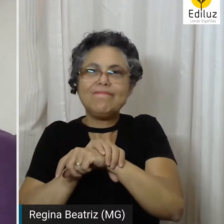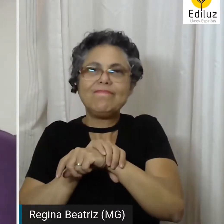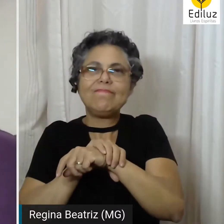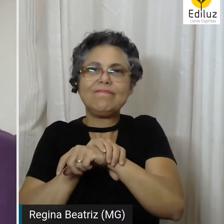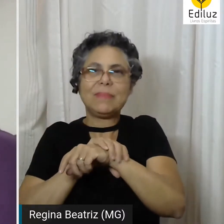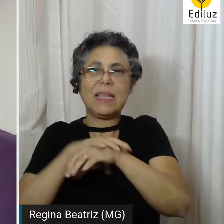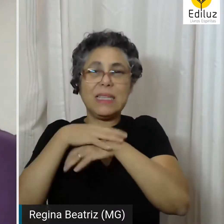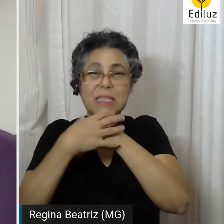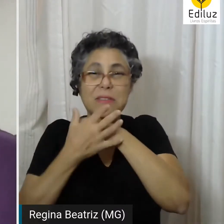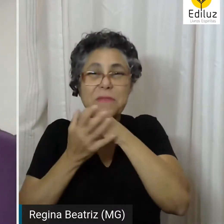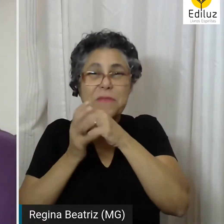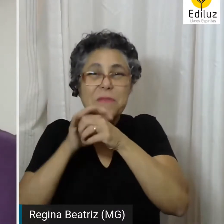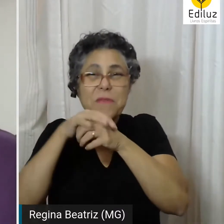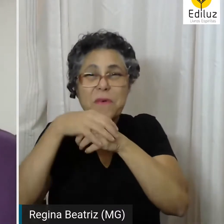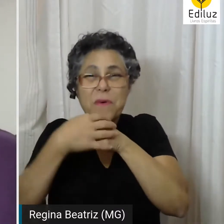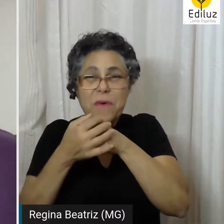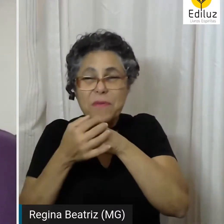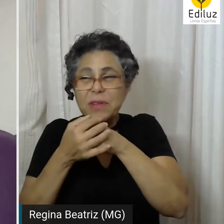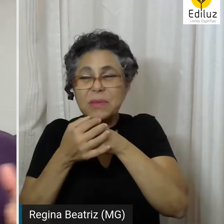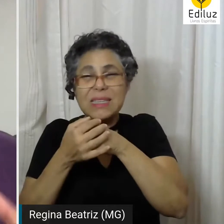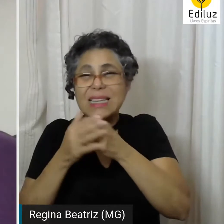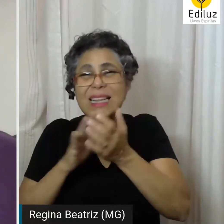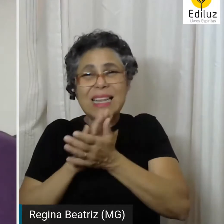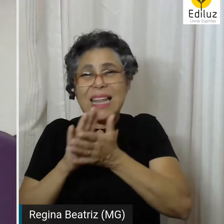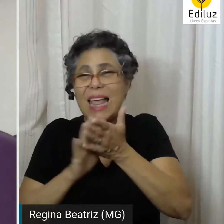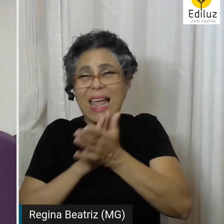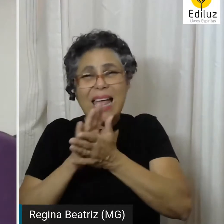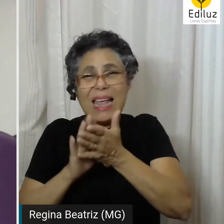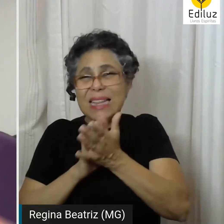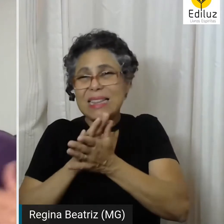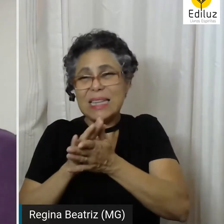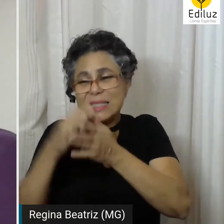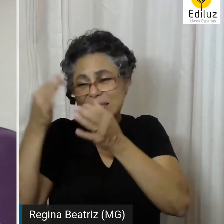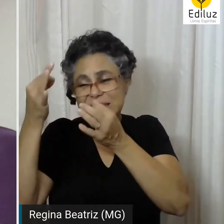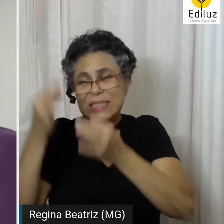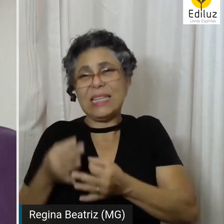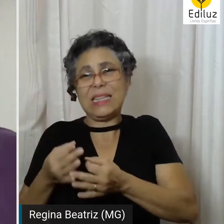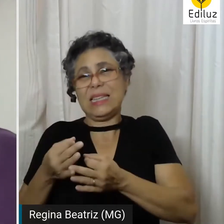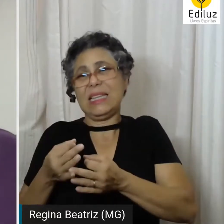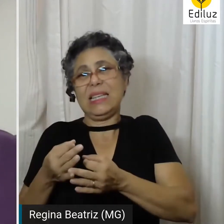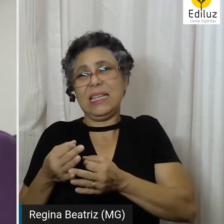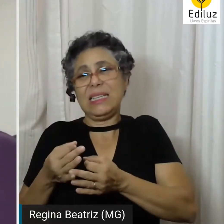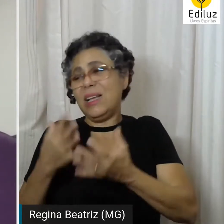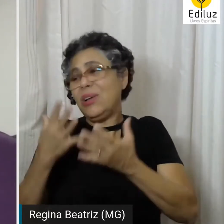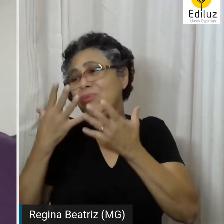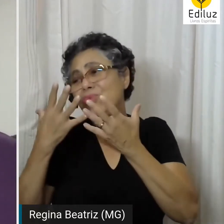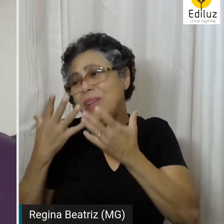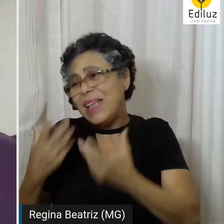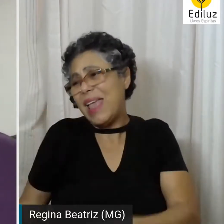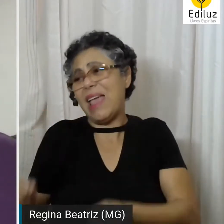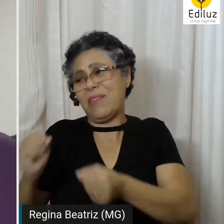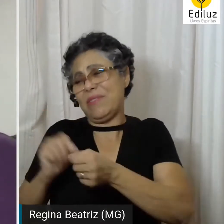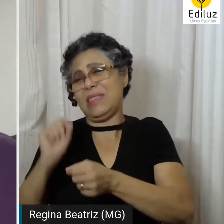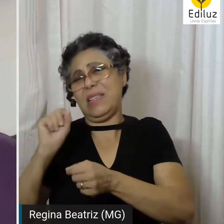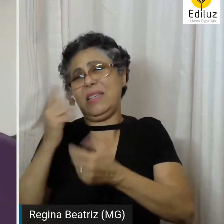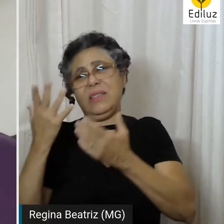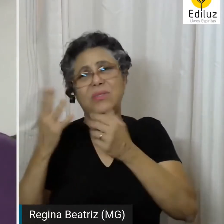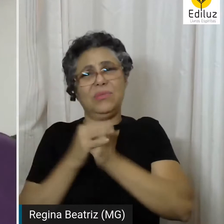envolvido numa incerteza pela sensação de que não é o que ele gostaria de estar fazendo.